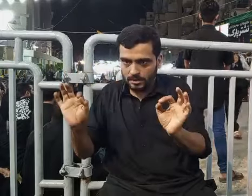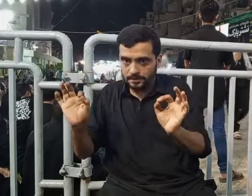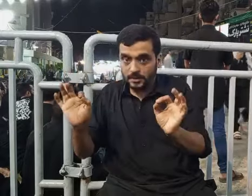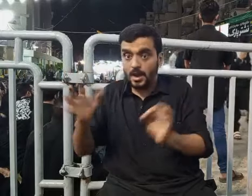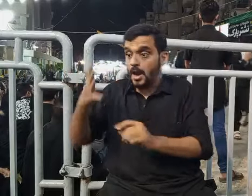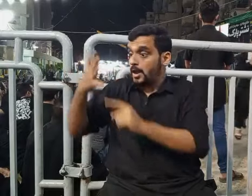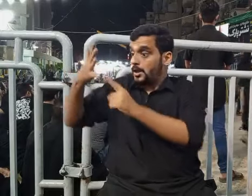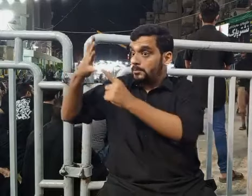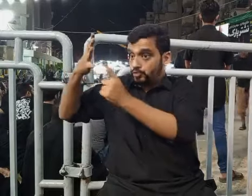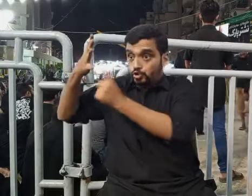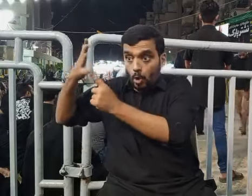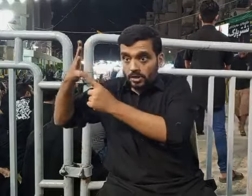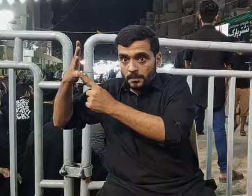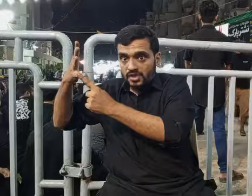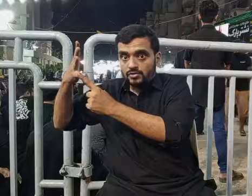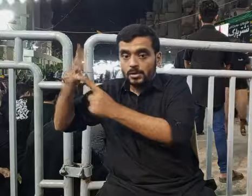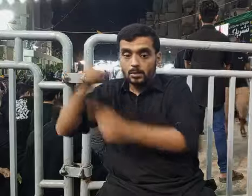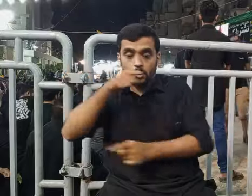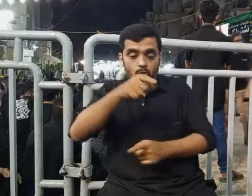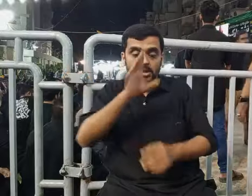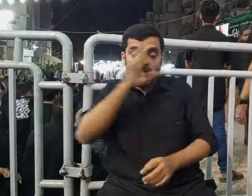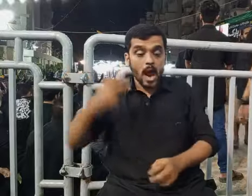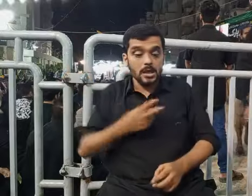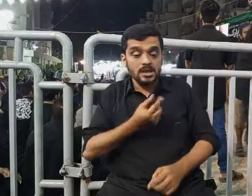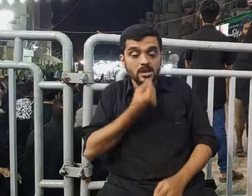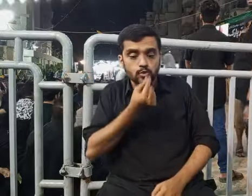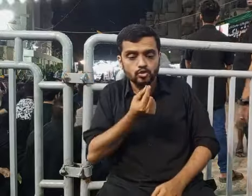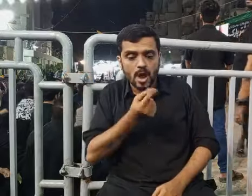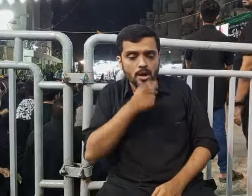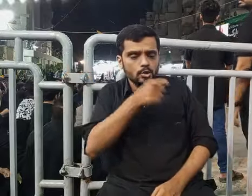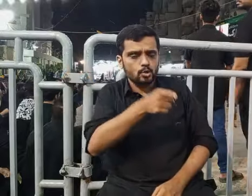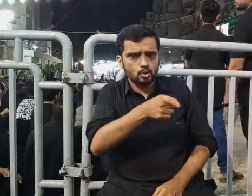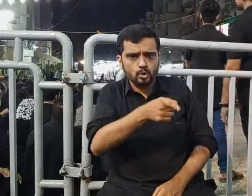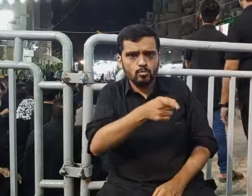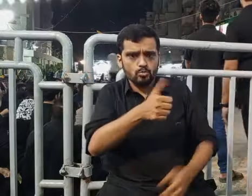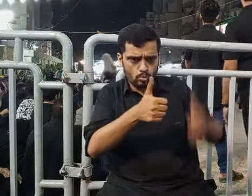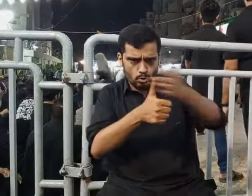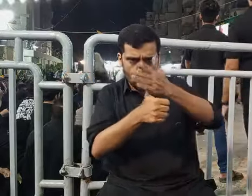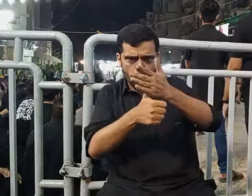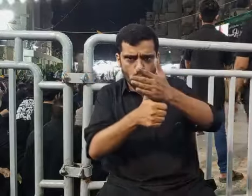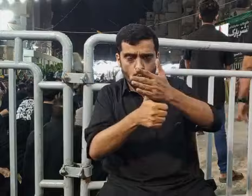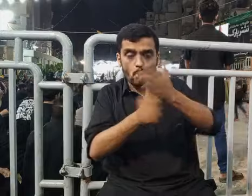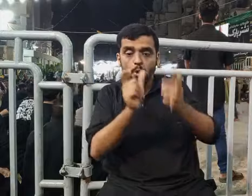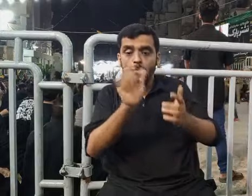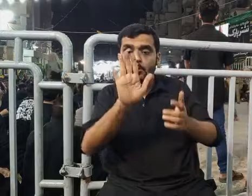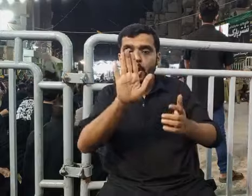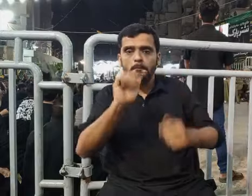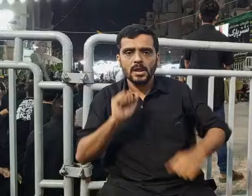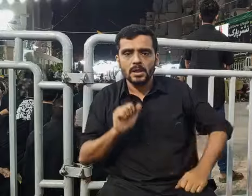محمد کا غلام علی، علی نے اپنے آپ کو غلام کہا، اللہ نے نفس کہا،